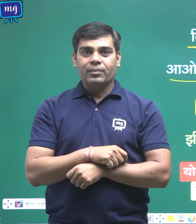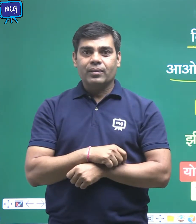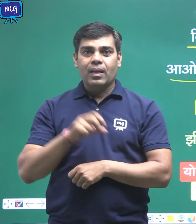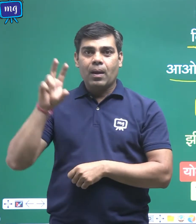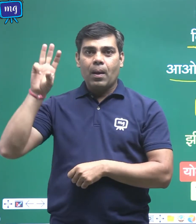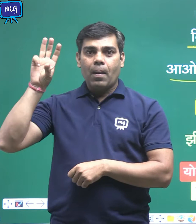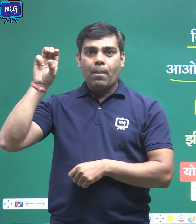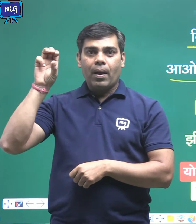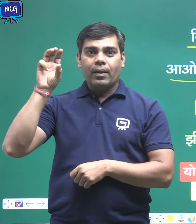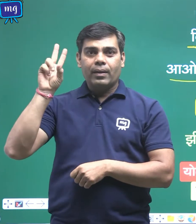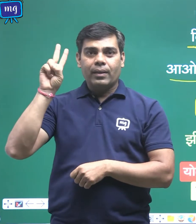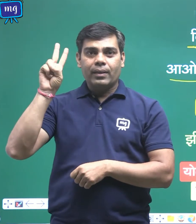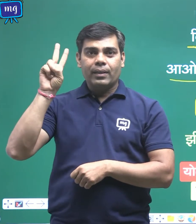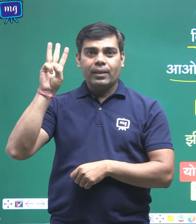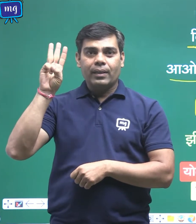पाठ 3